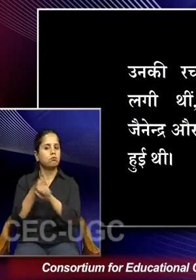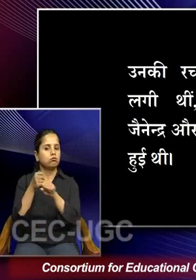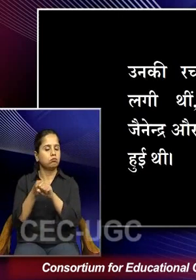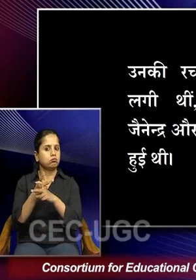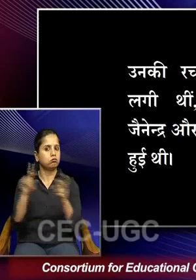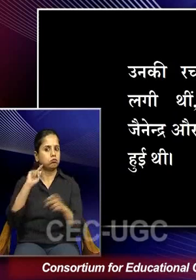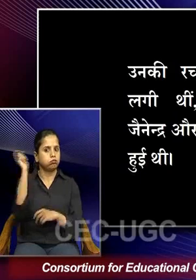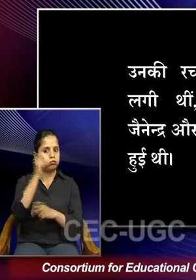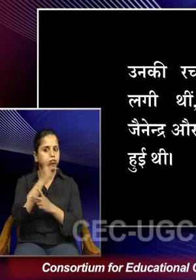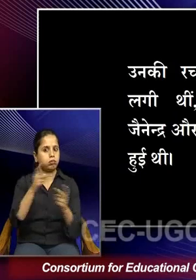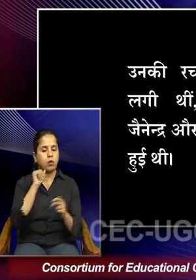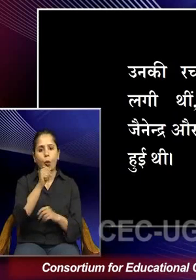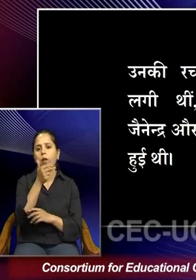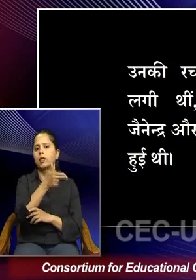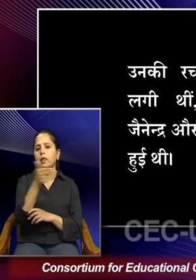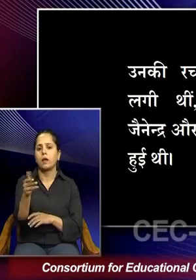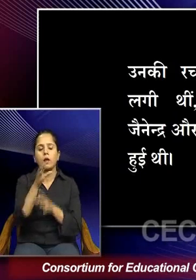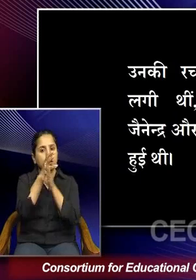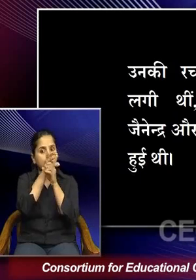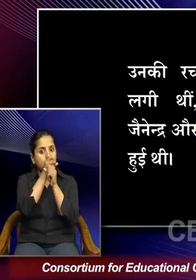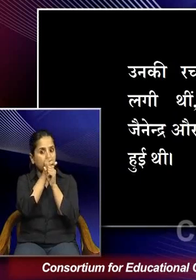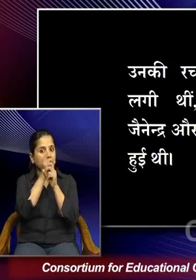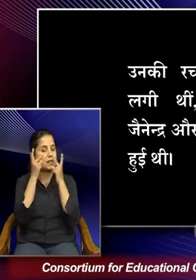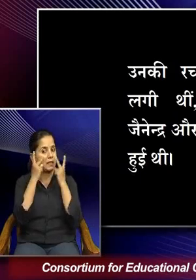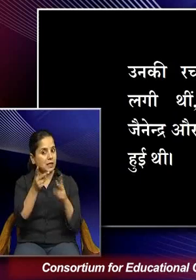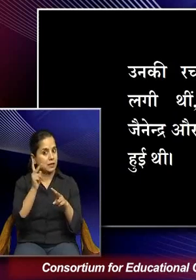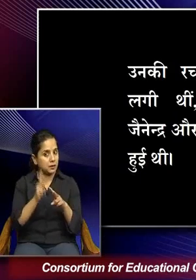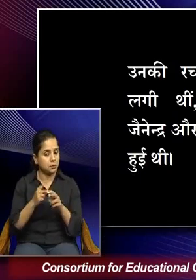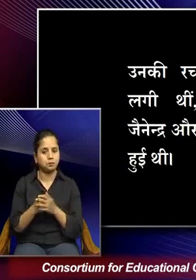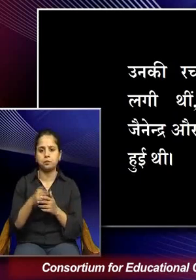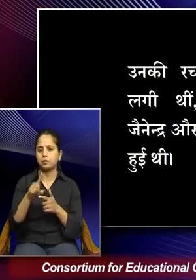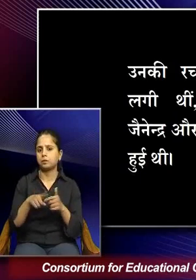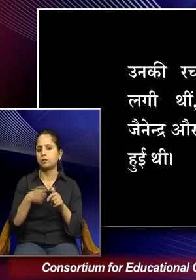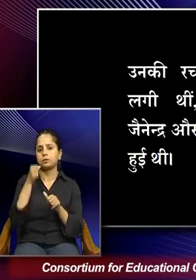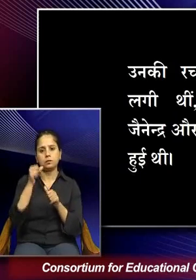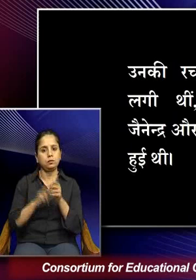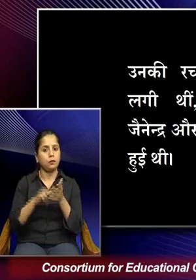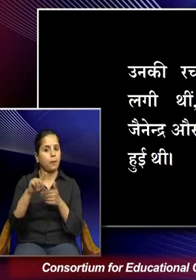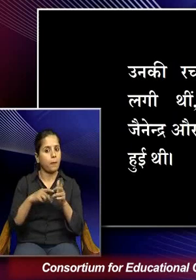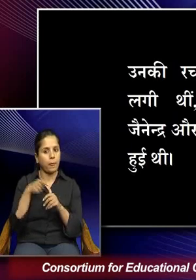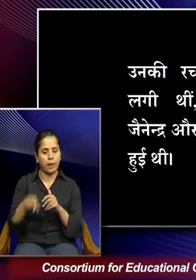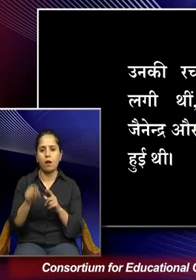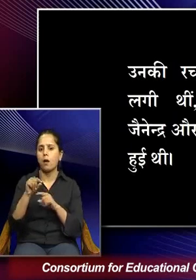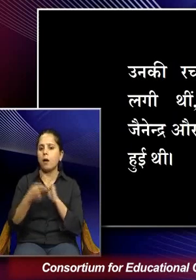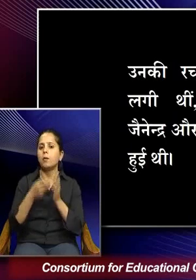करण उनके नाम को गुप्त रखते हुए जैनेंद्र ने जो कहानी